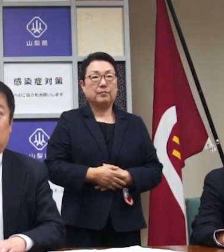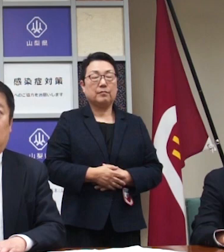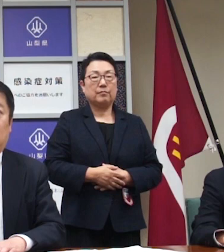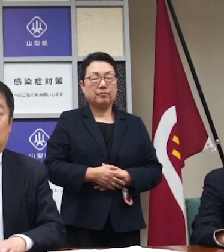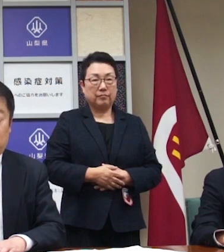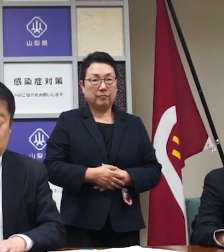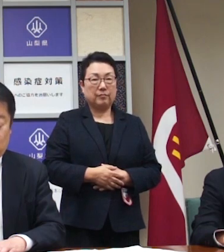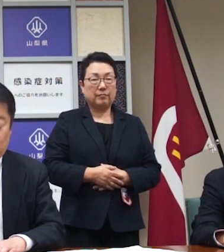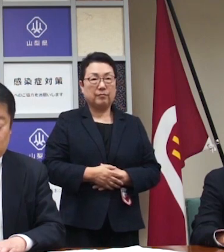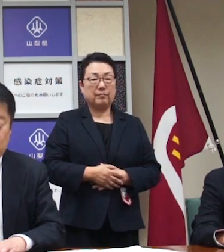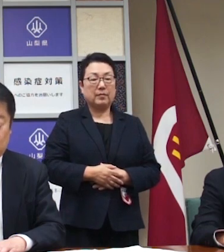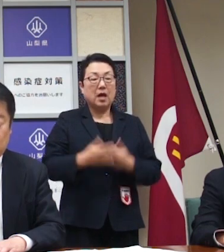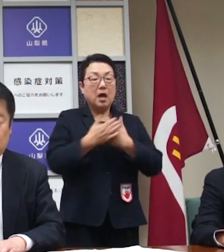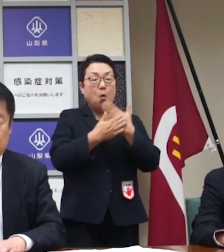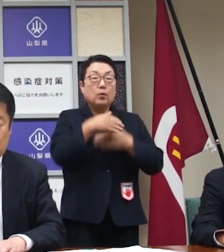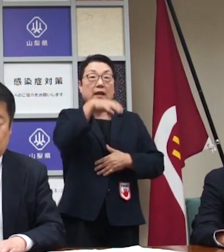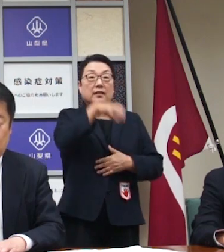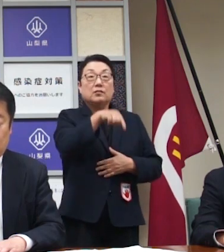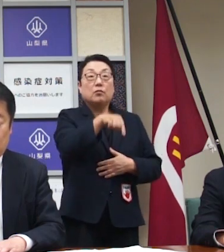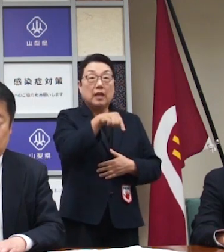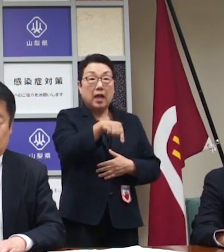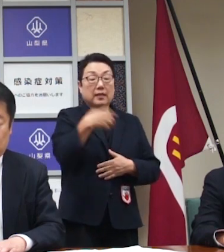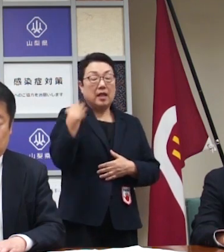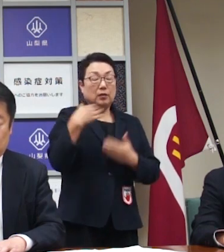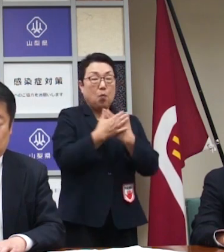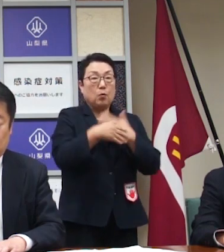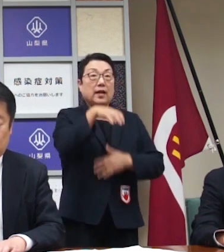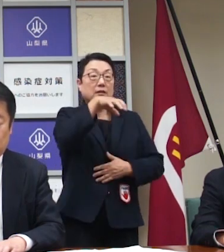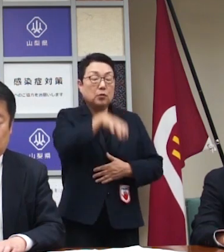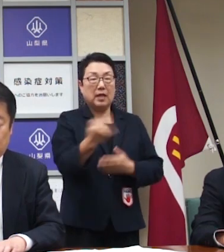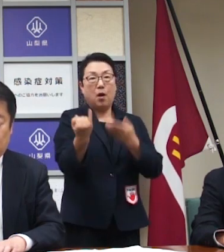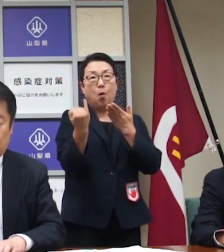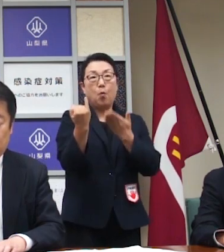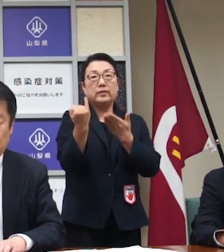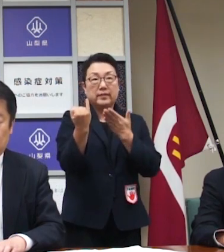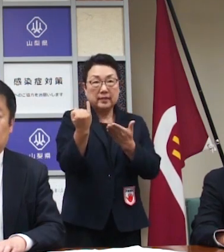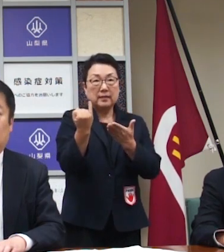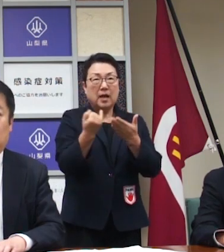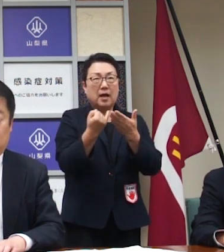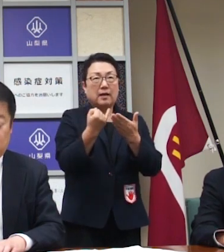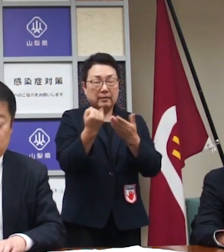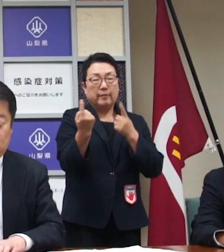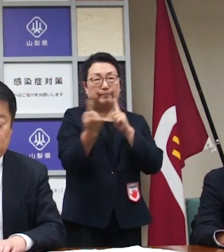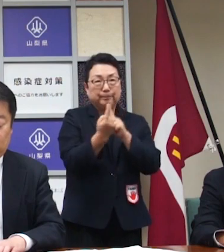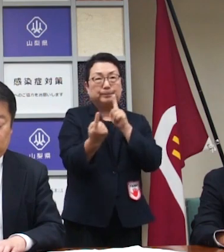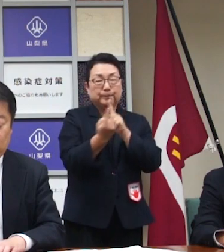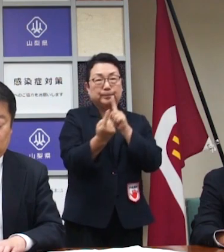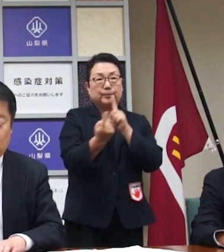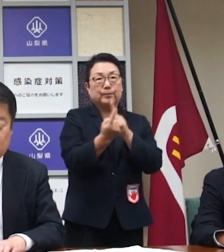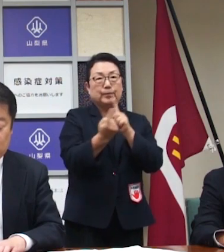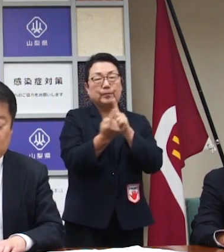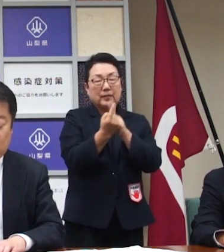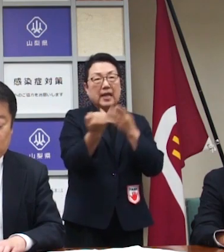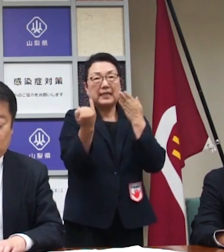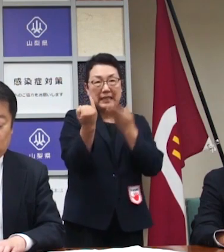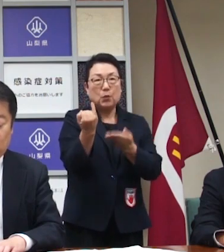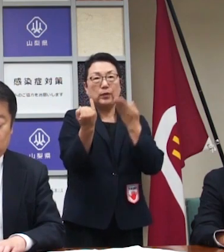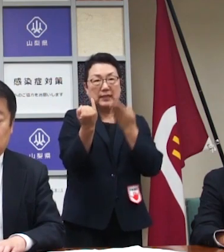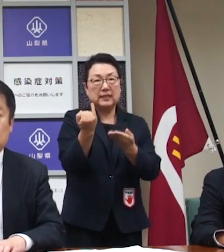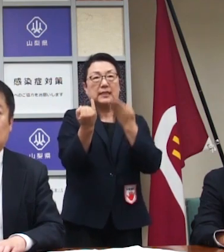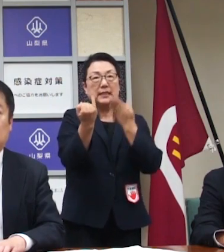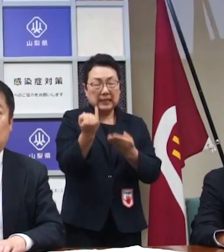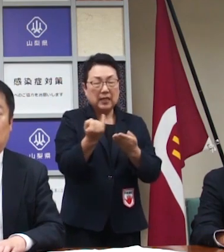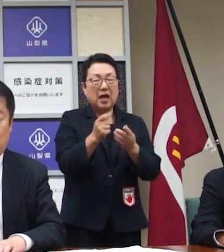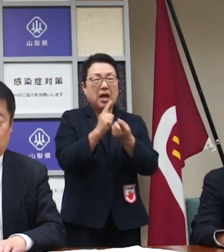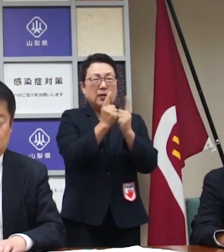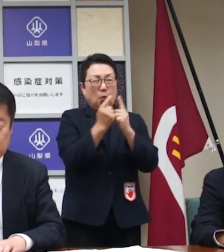すでに、管轄保健所におきまして、本人、などから、複数回にわたり聞き取りを行い、濃厚